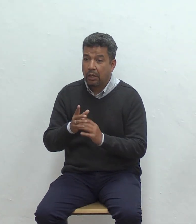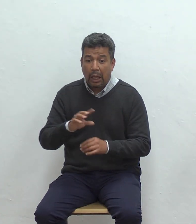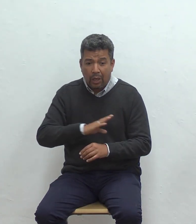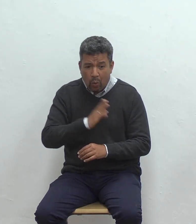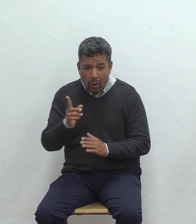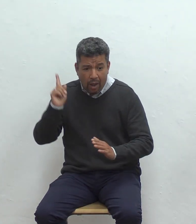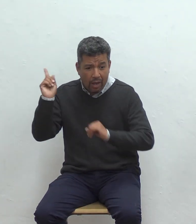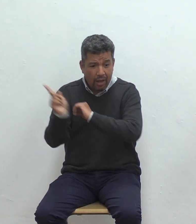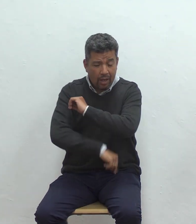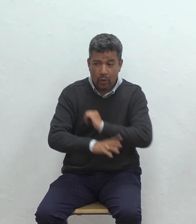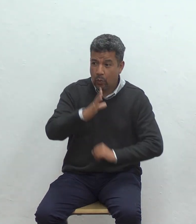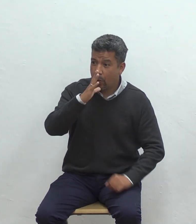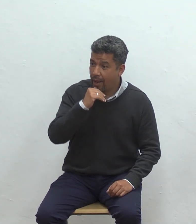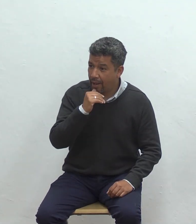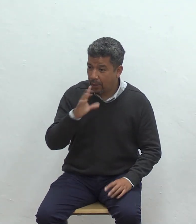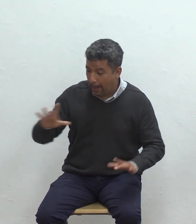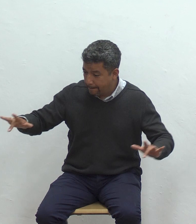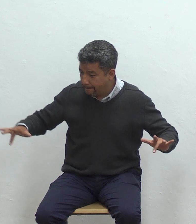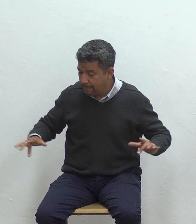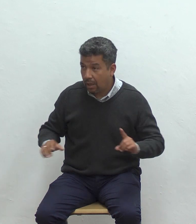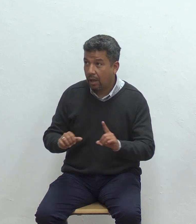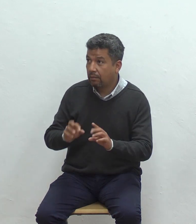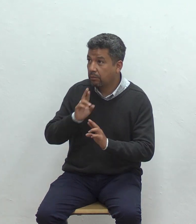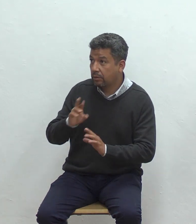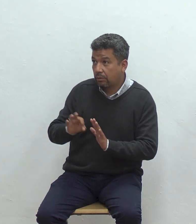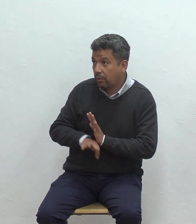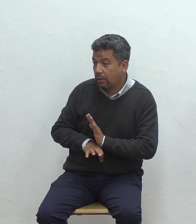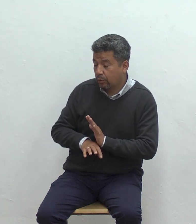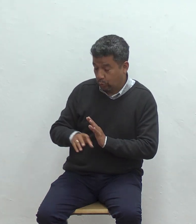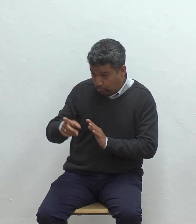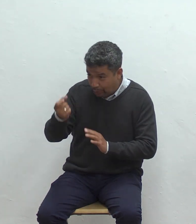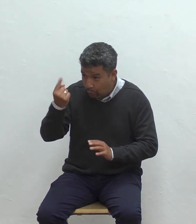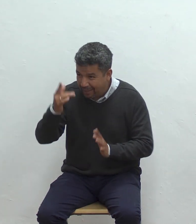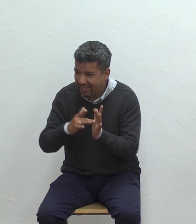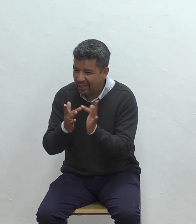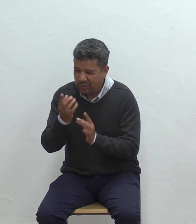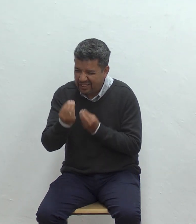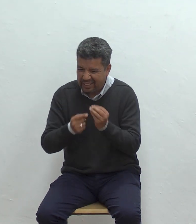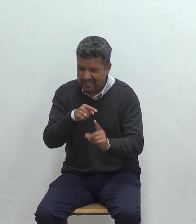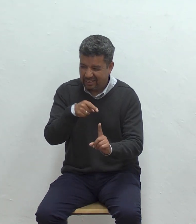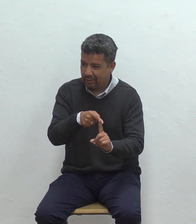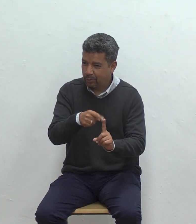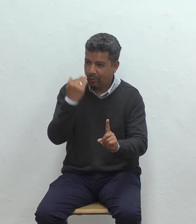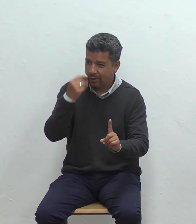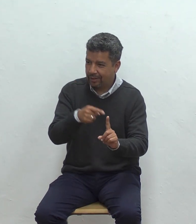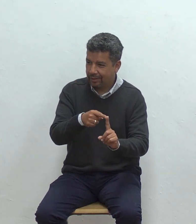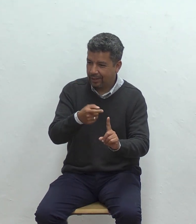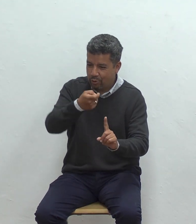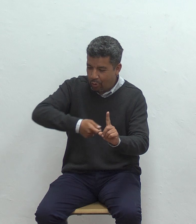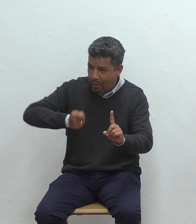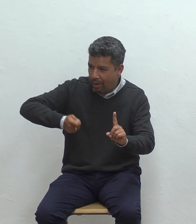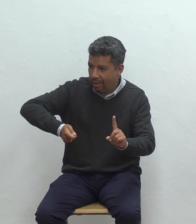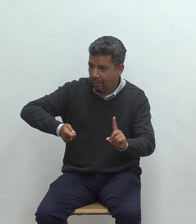condenó? Ella dijo, ninguno. ¿Usted entiende lo que está haciendo Jesús con esa mujer?